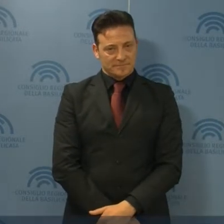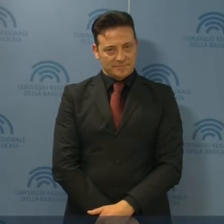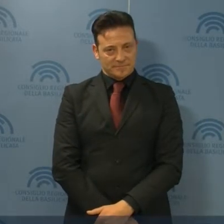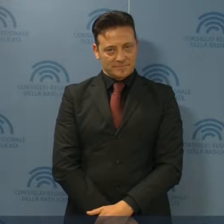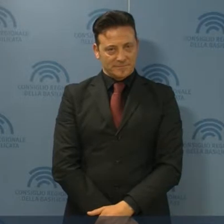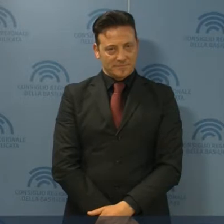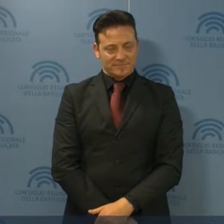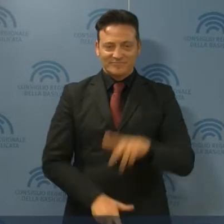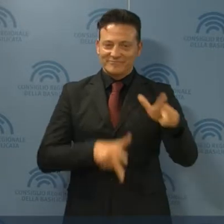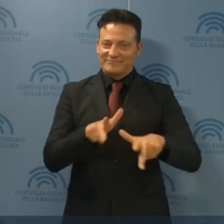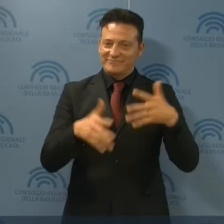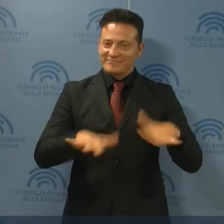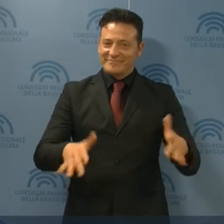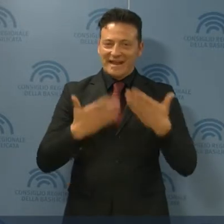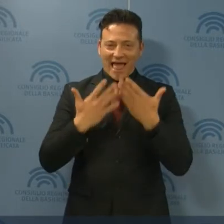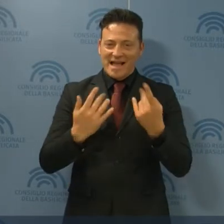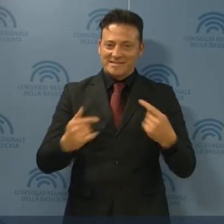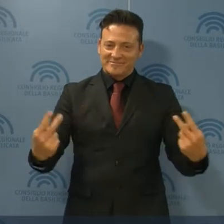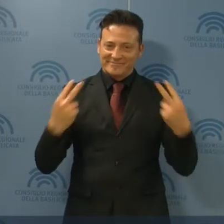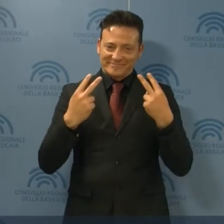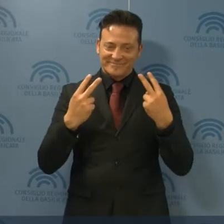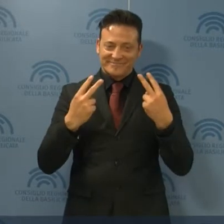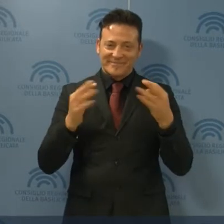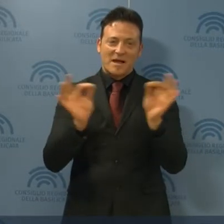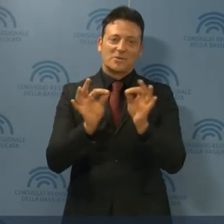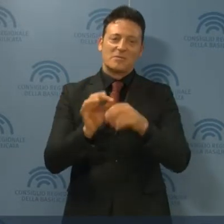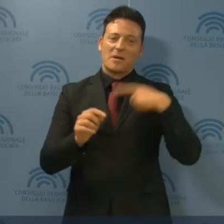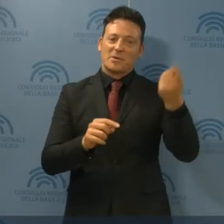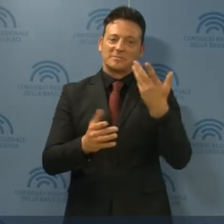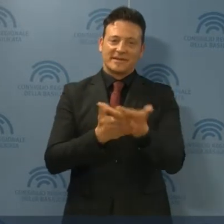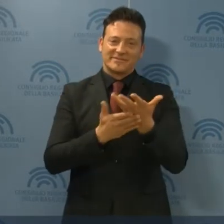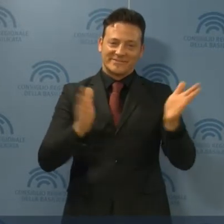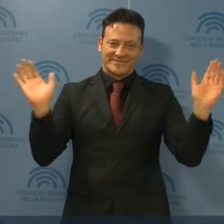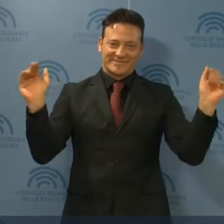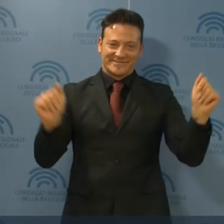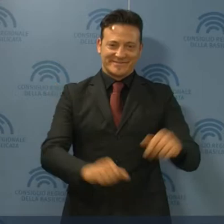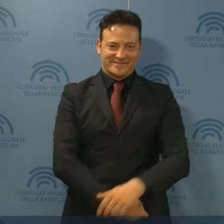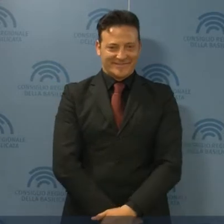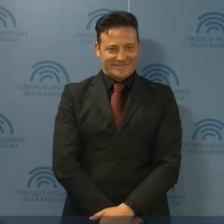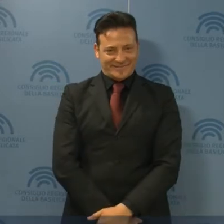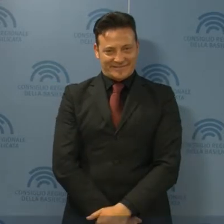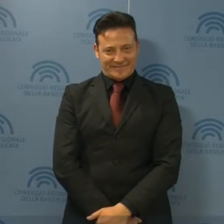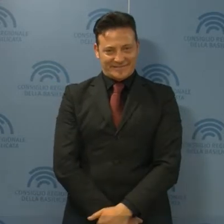e tutto grazie per l'attenzione prestata e arrivederci alla prossima edizione